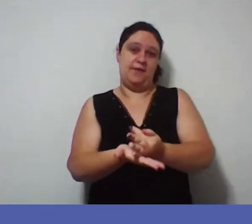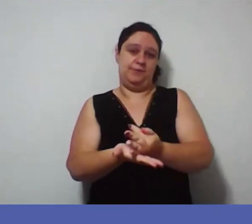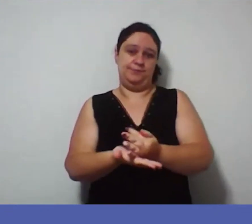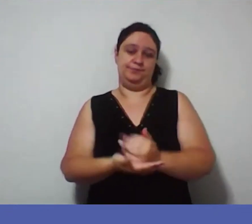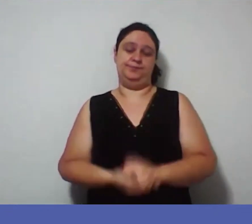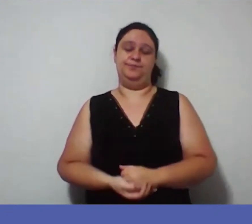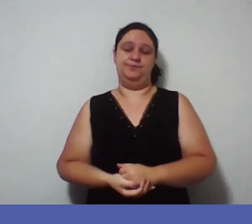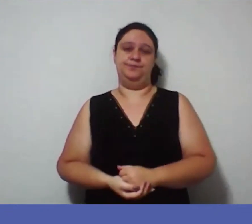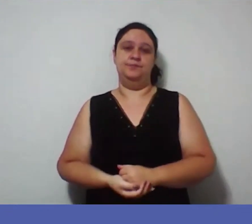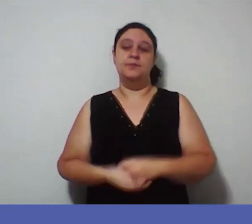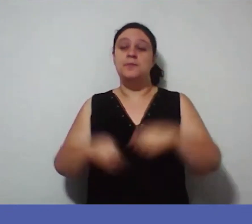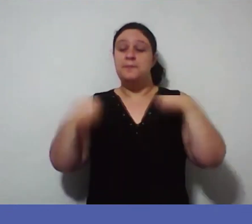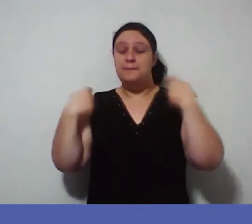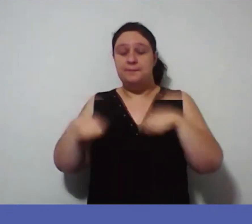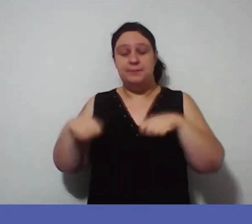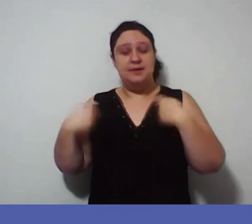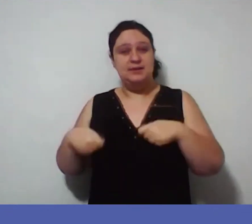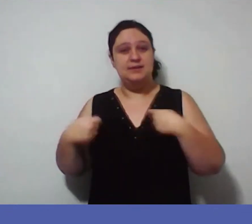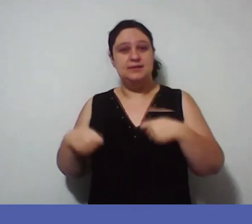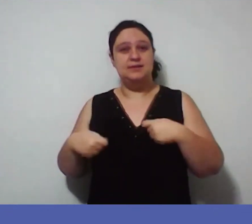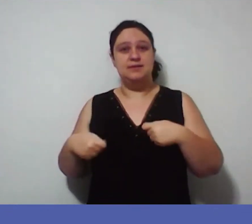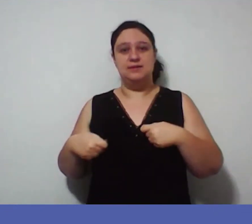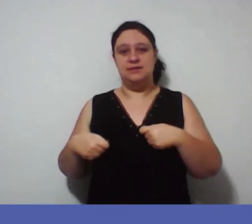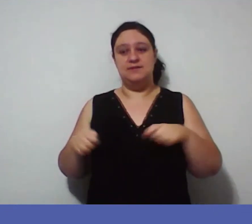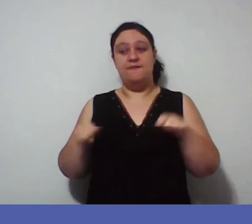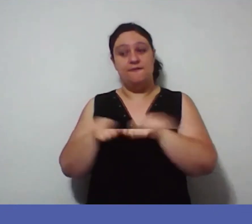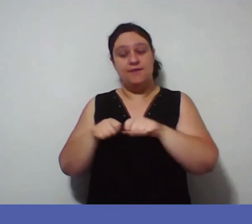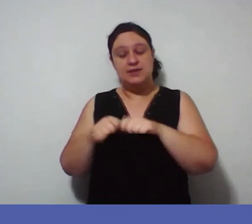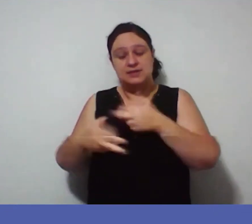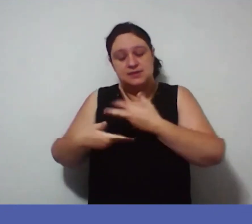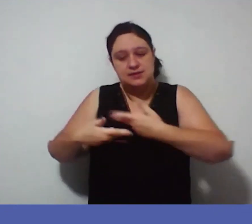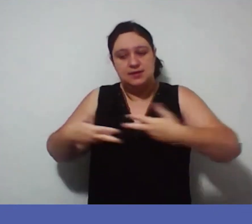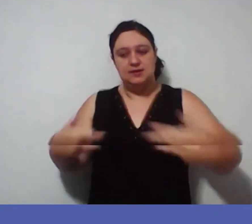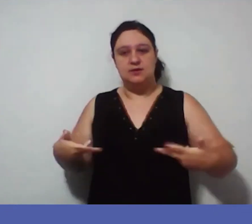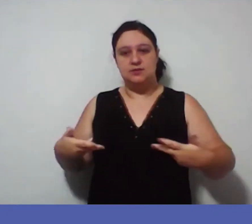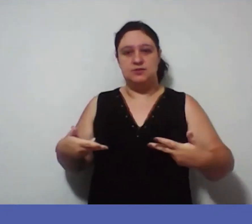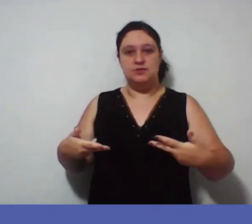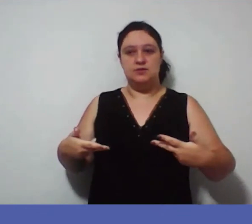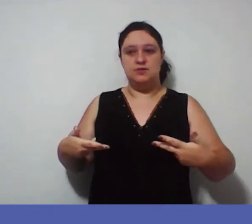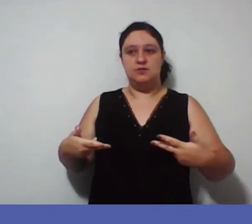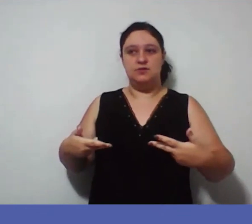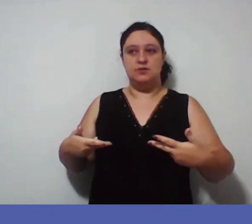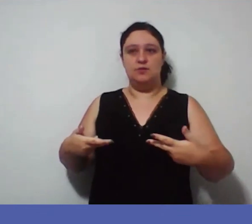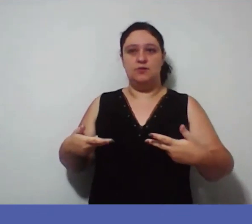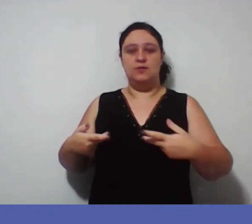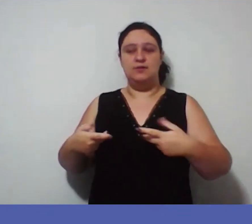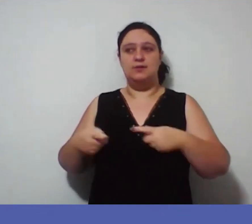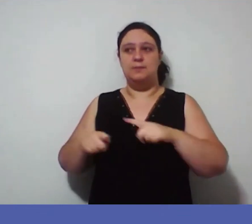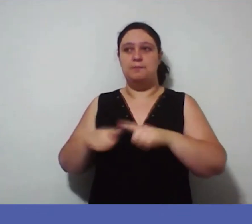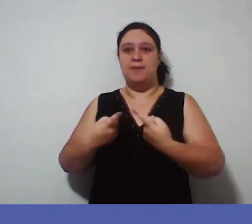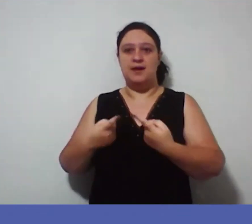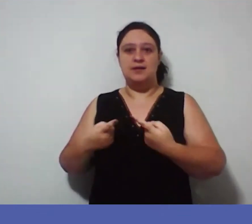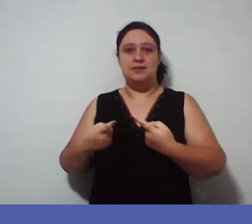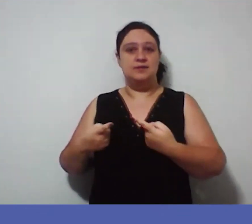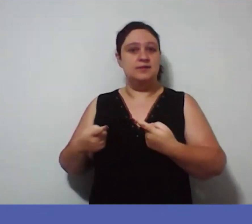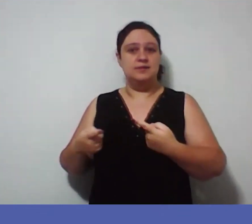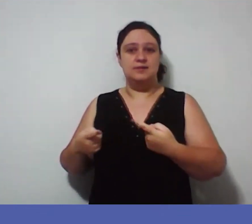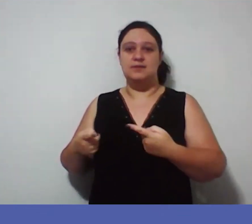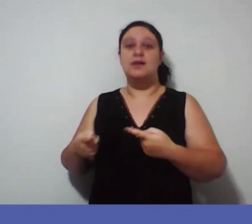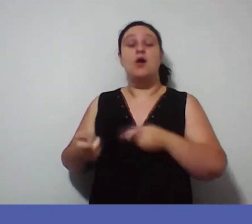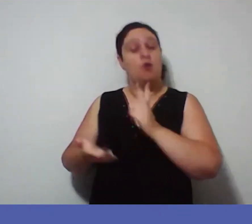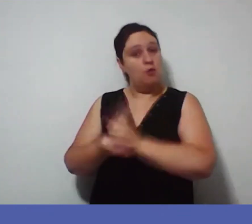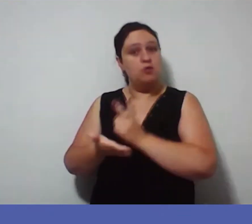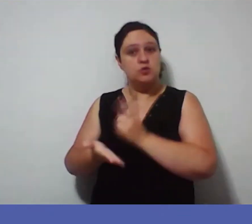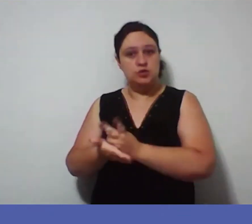Deveis, porém, fazer estas coisas sem emitir aquelas. Guias cegos,